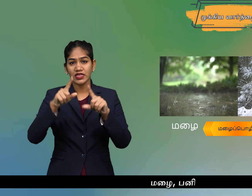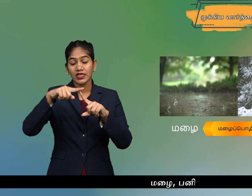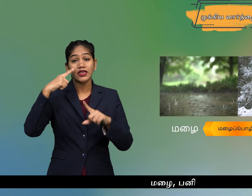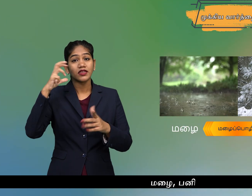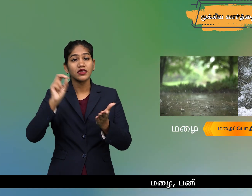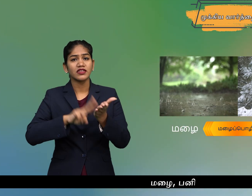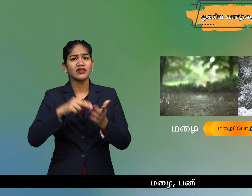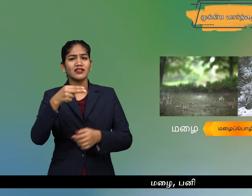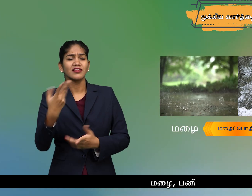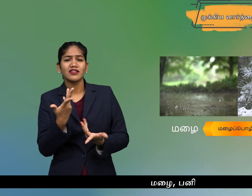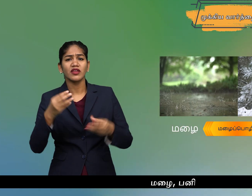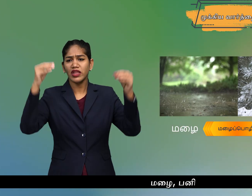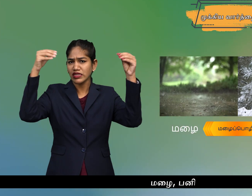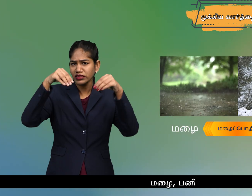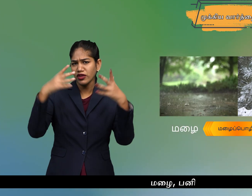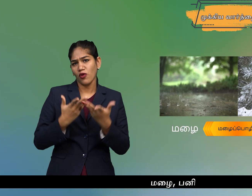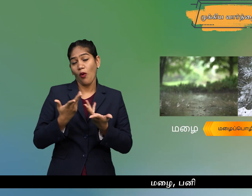மழை, பனி.